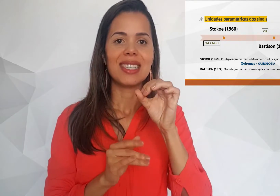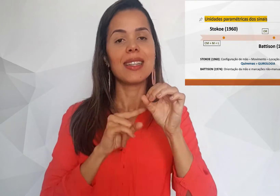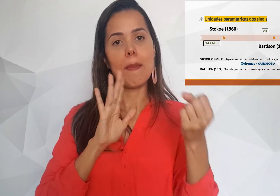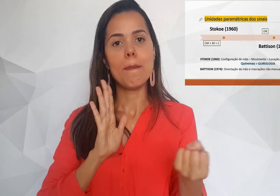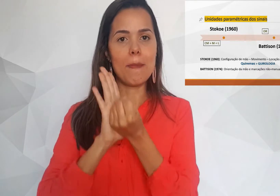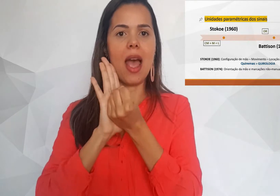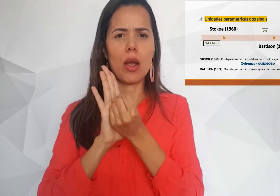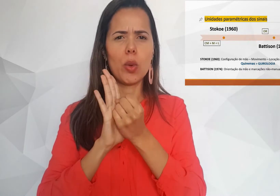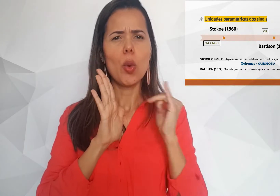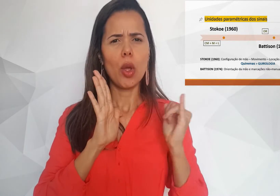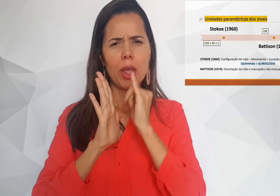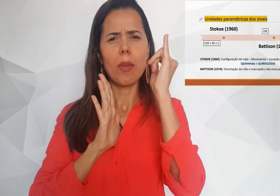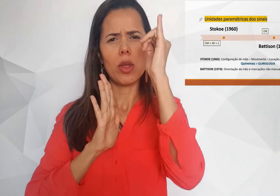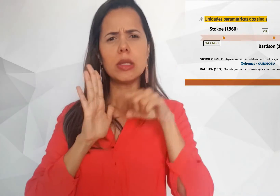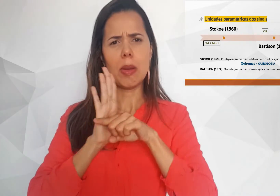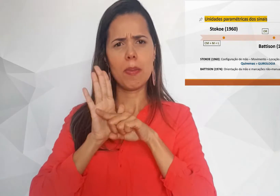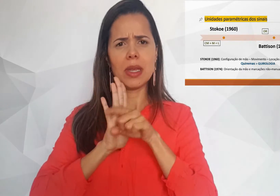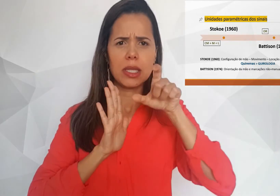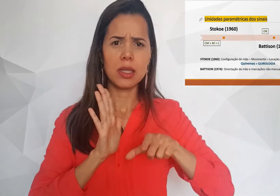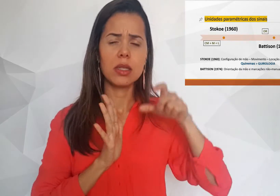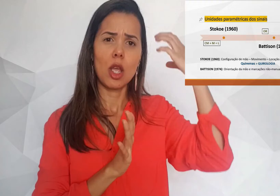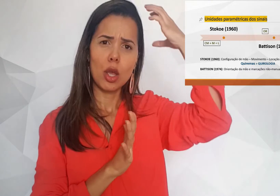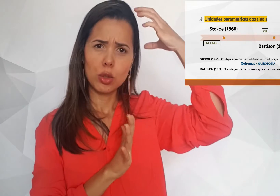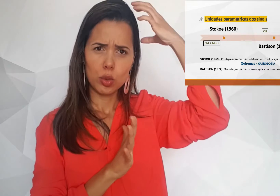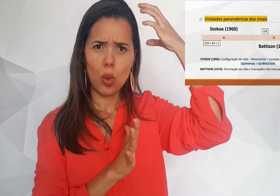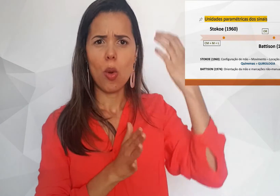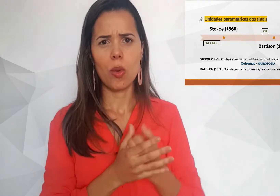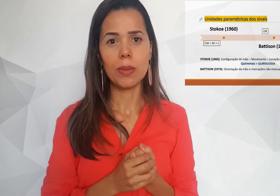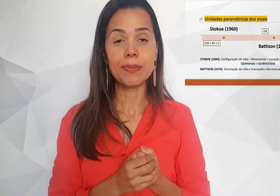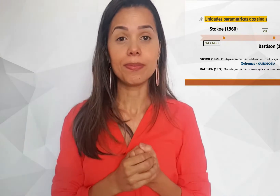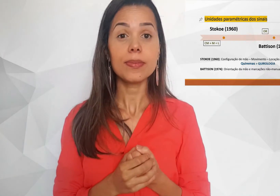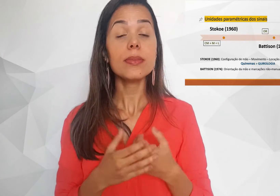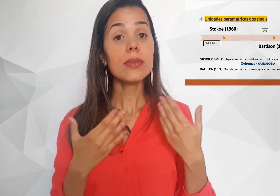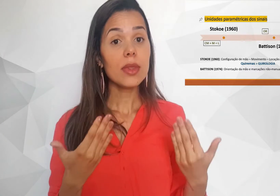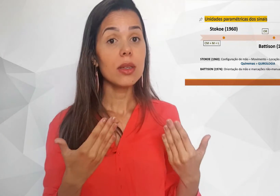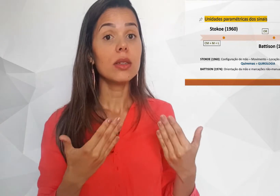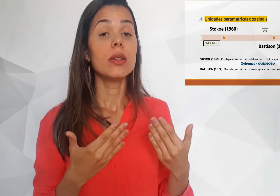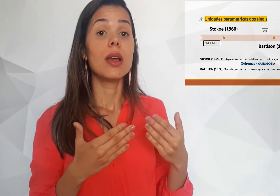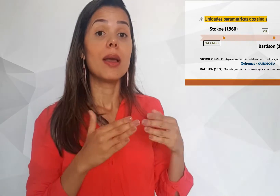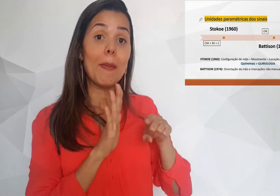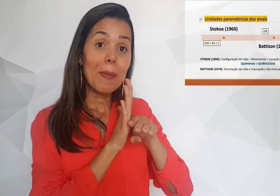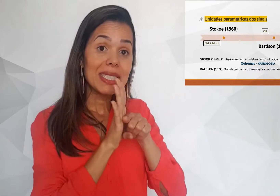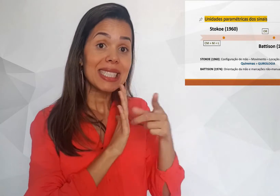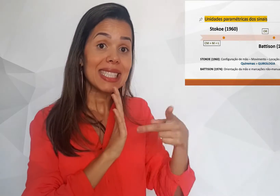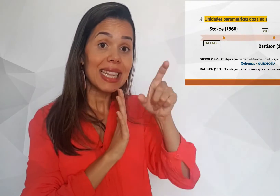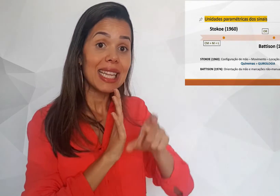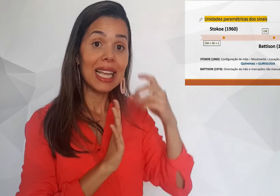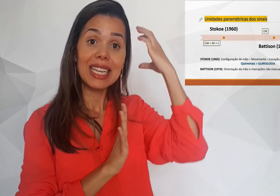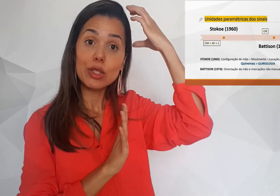marco histórico relevante nos trabalhos que se deram a partir daí. O trabalho de Stockwell é